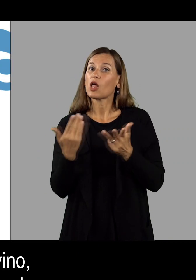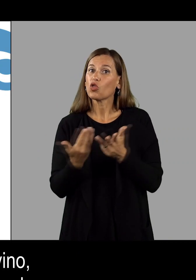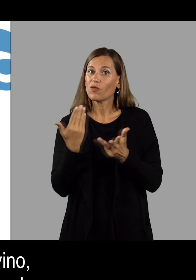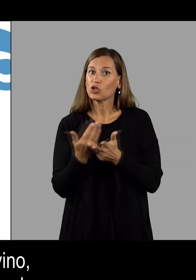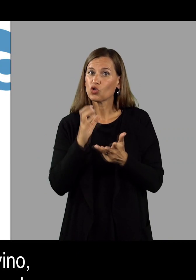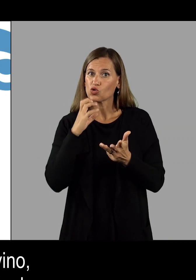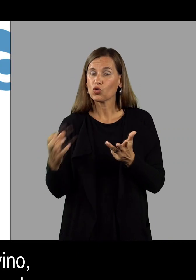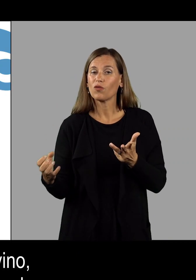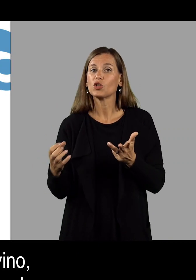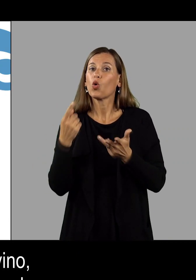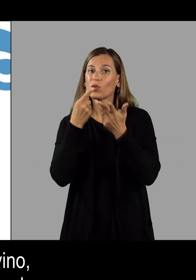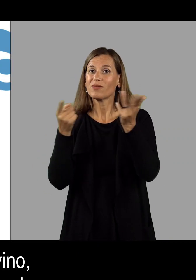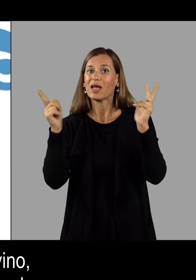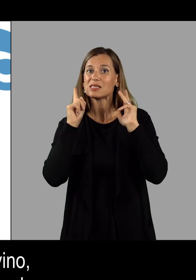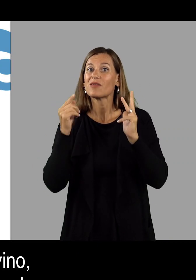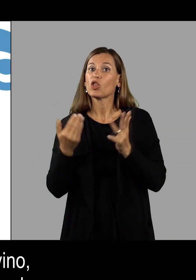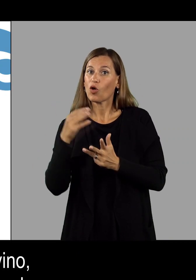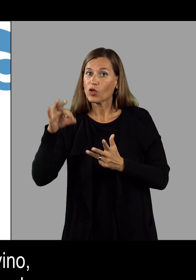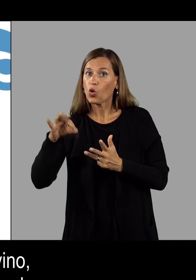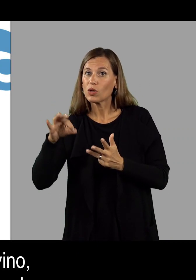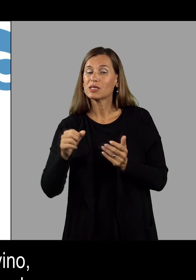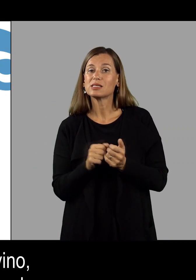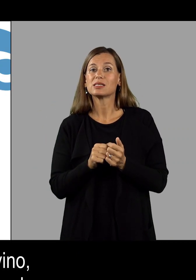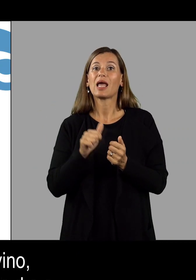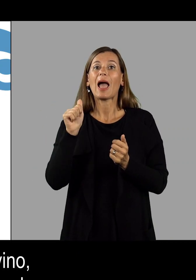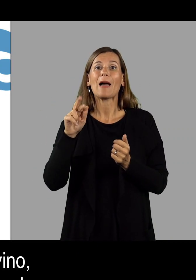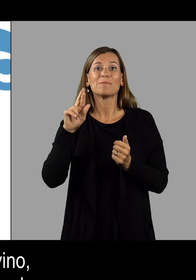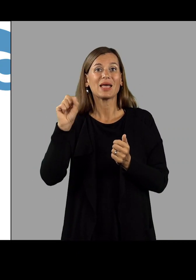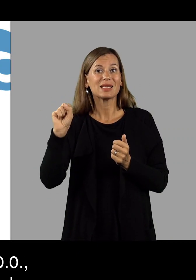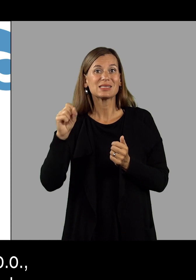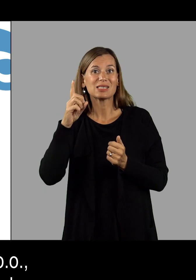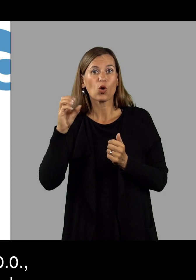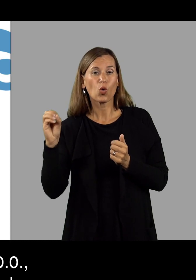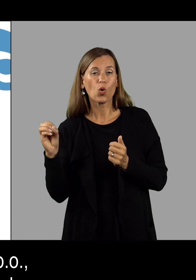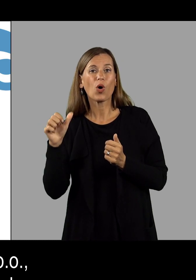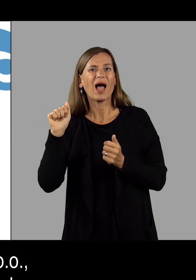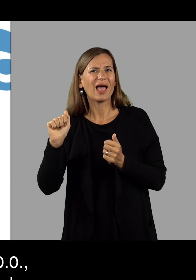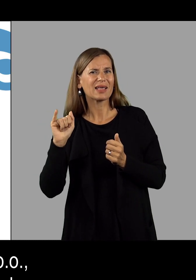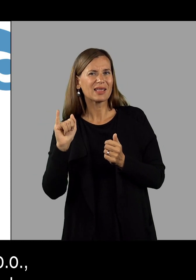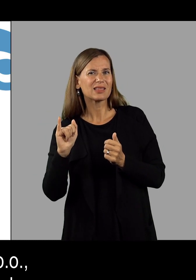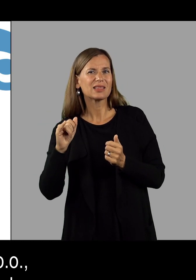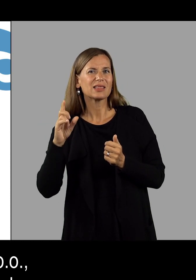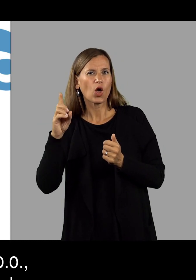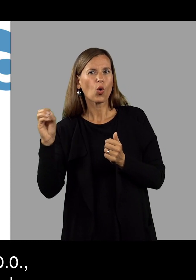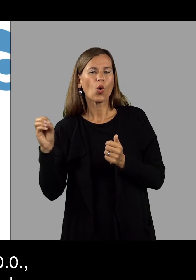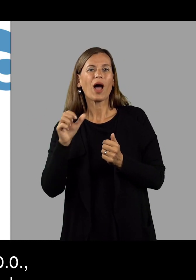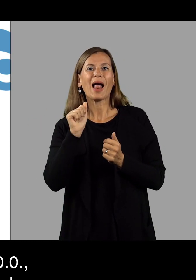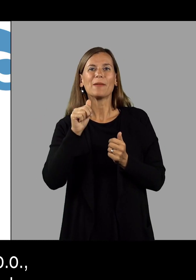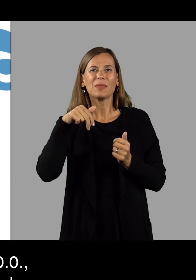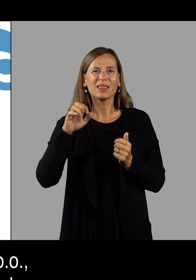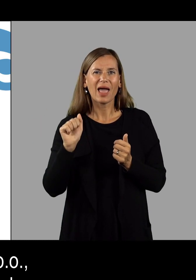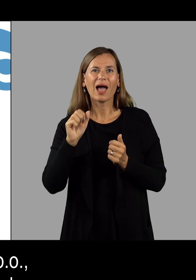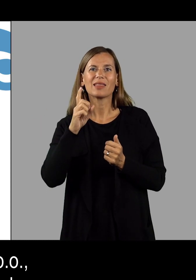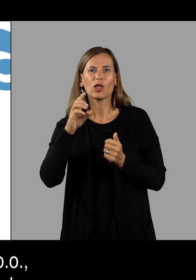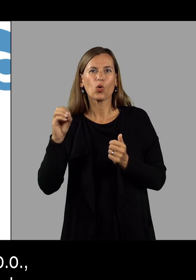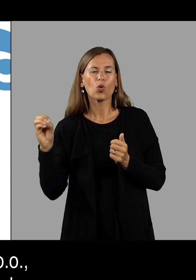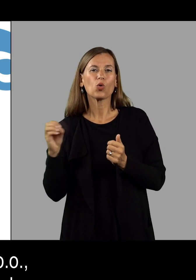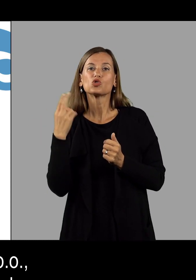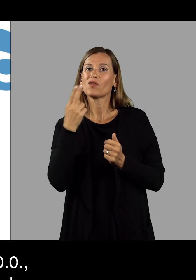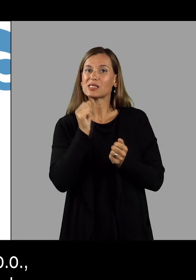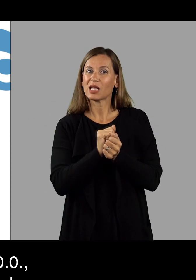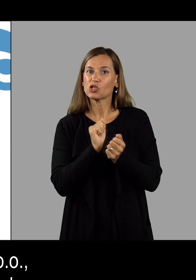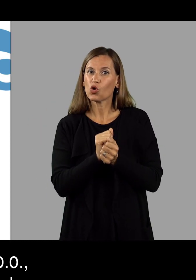poleg nje pa so v konzorciju še Znanstveno-raziskovalni center Slovenske akademije znanosti in umetnosti, Inštitut